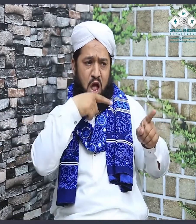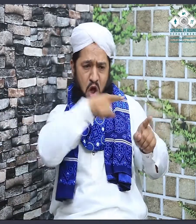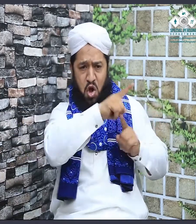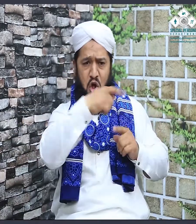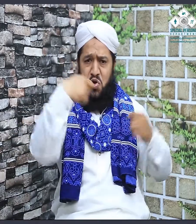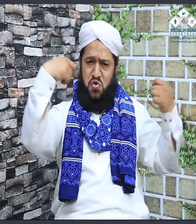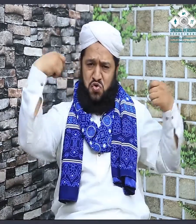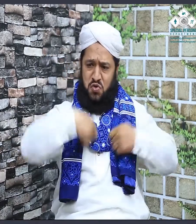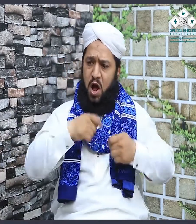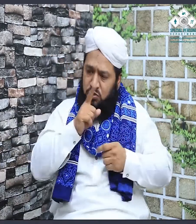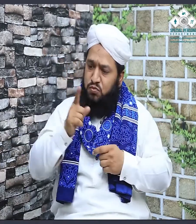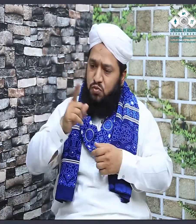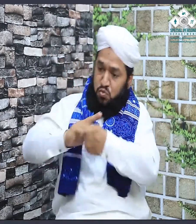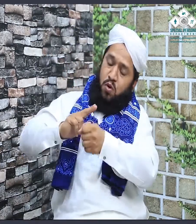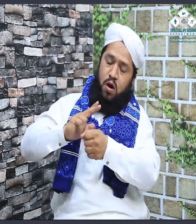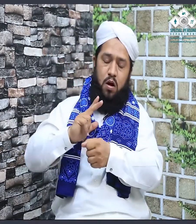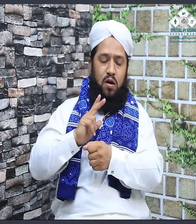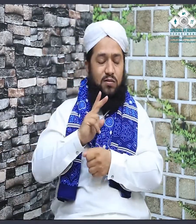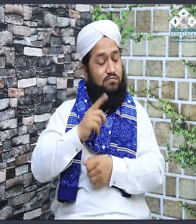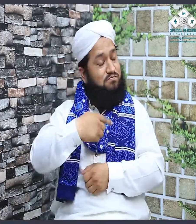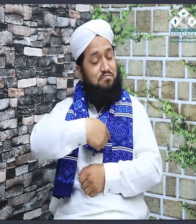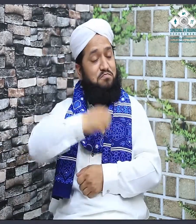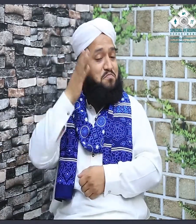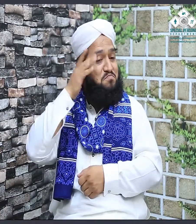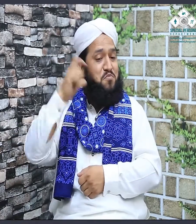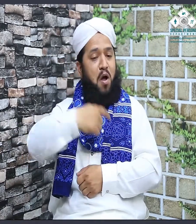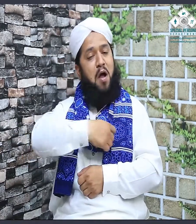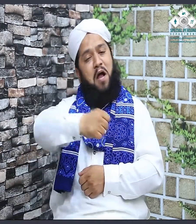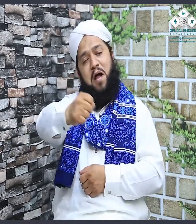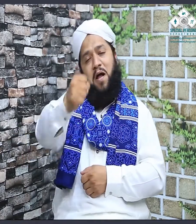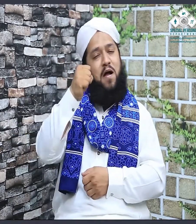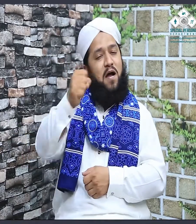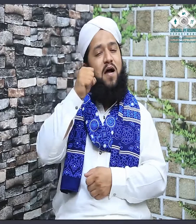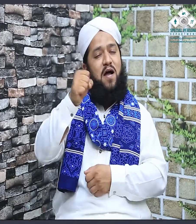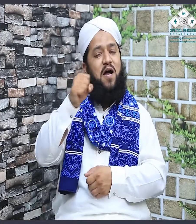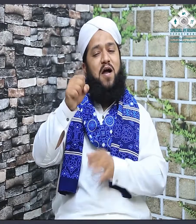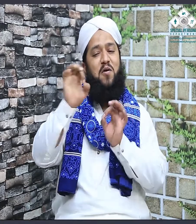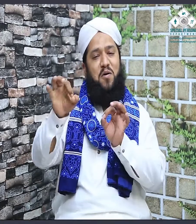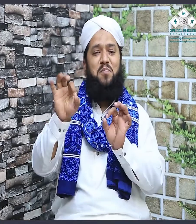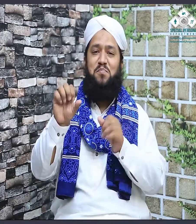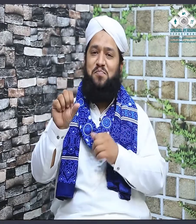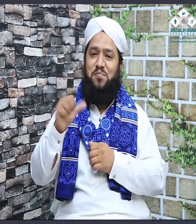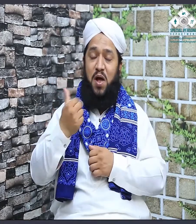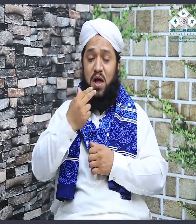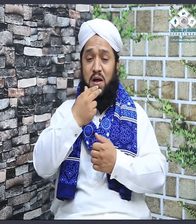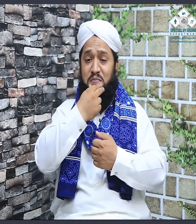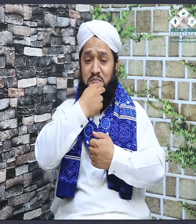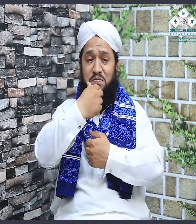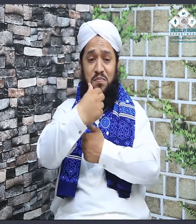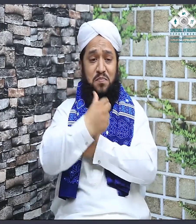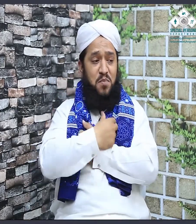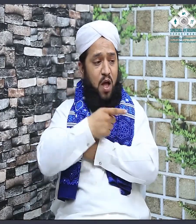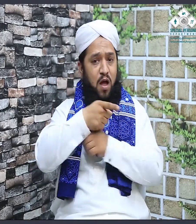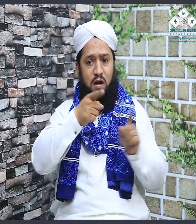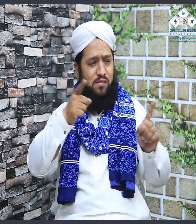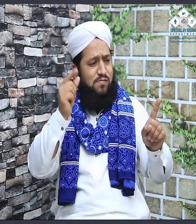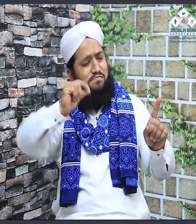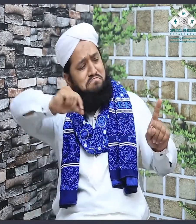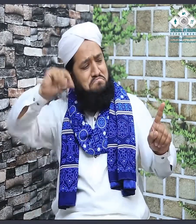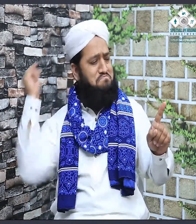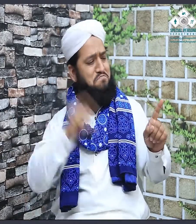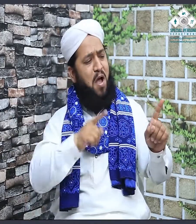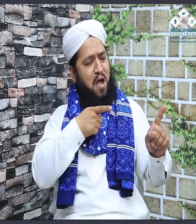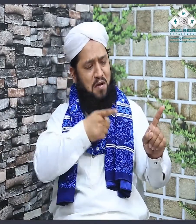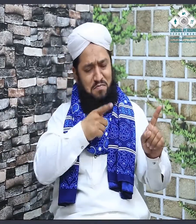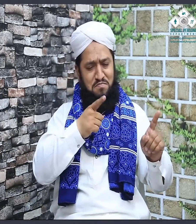بھی ان کو اپنے ایمان سے نہ ہٹا سکیں، ایمان سے وہ کسی طرح پیچھے نہ ہٹے، بلکہ فرعون کو ایسا جرأت مندانہ جواب دیا جسے